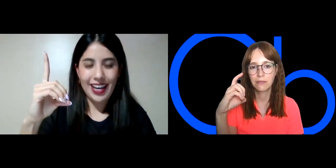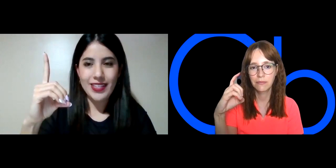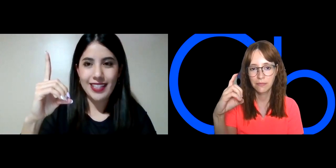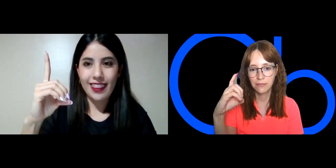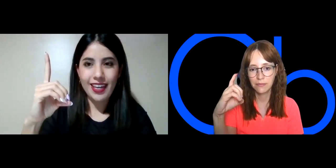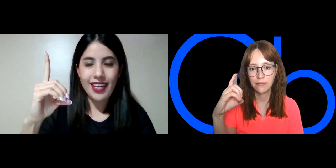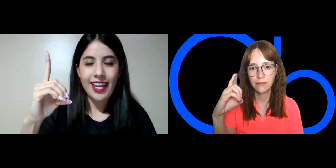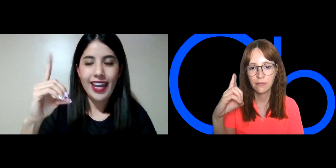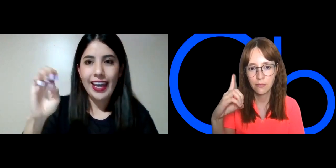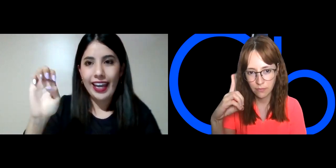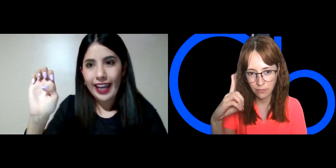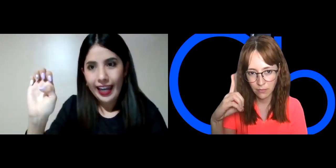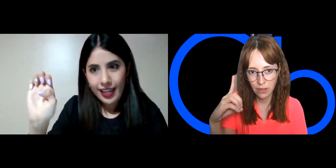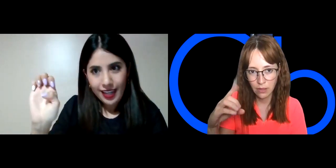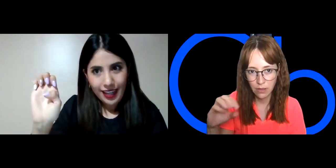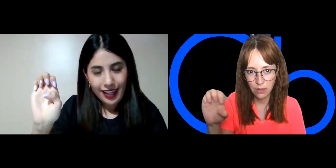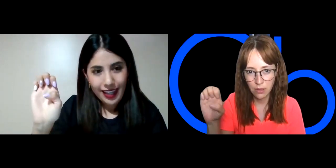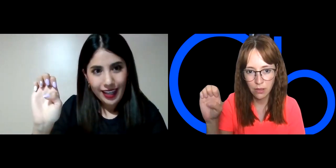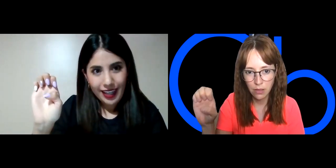A, B, C, D, E,